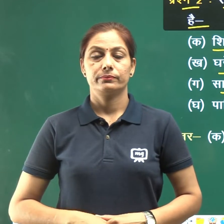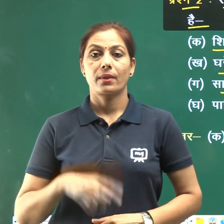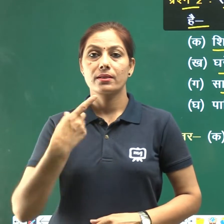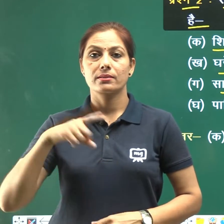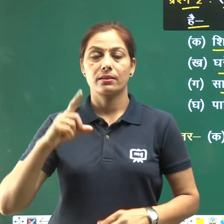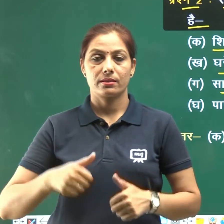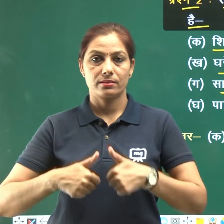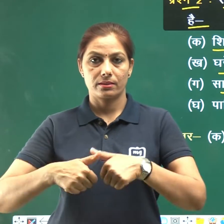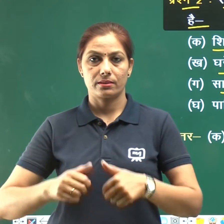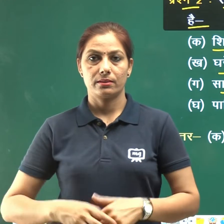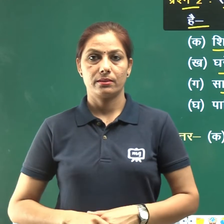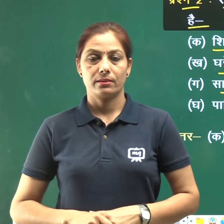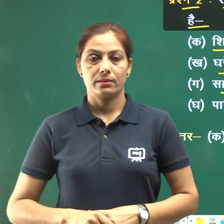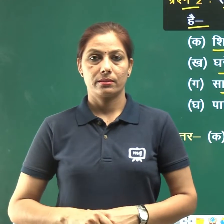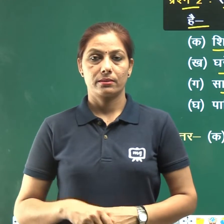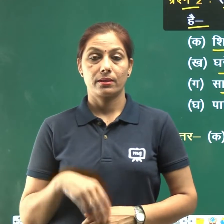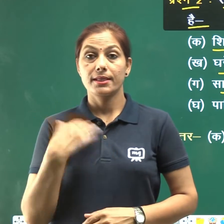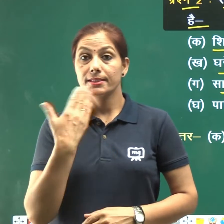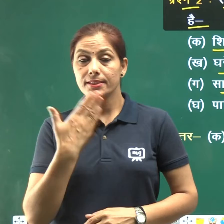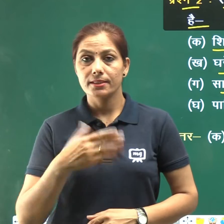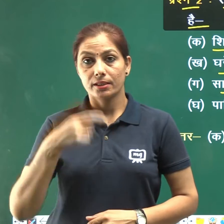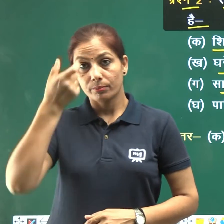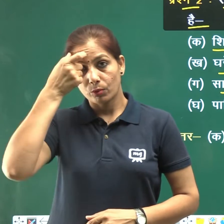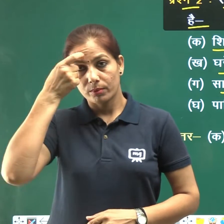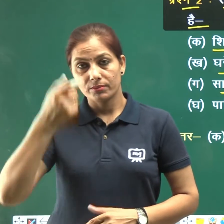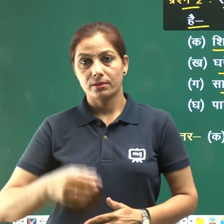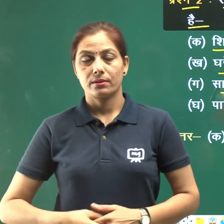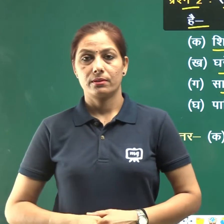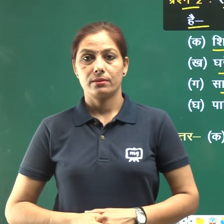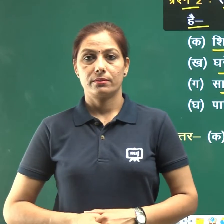सही उत्तर है शिक्षा की समस्या का।